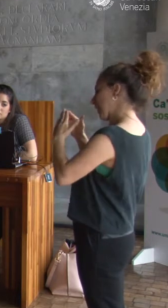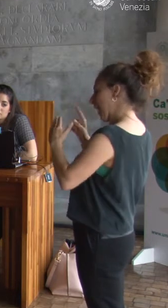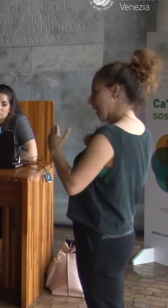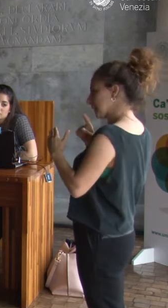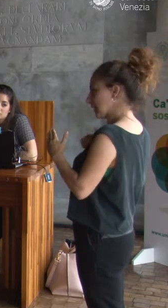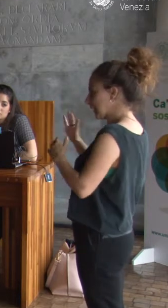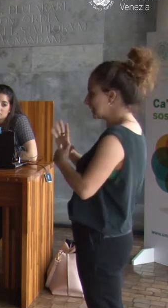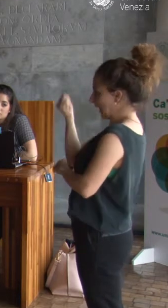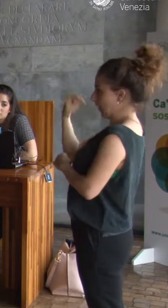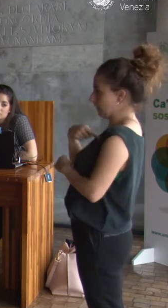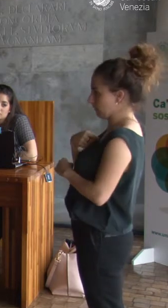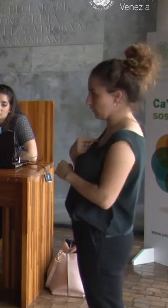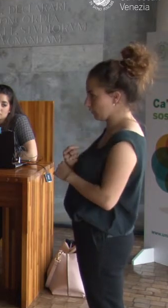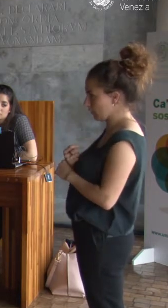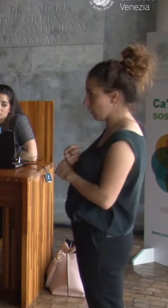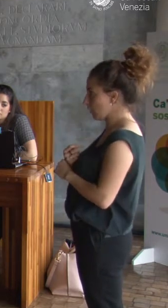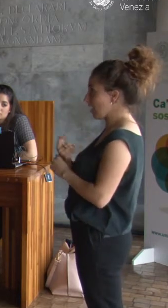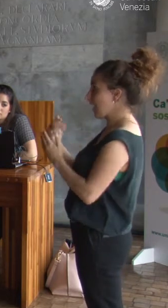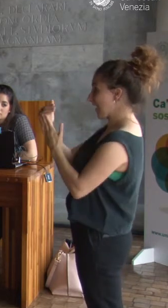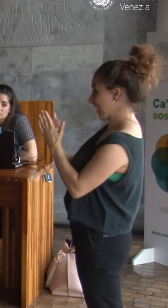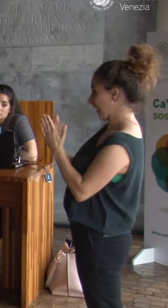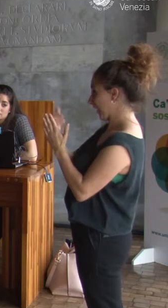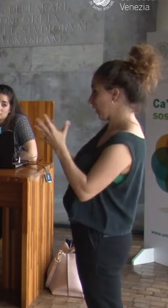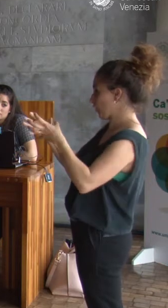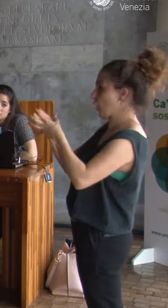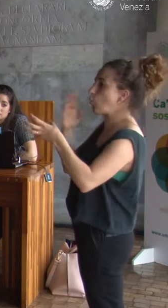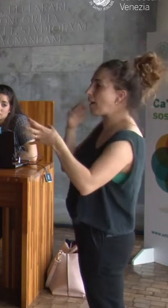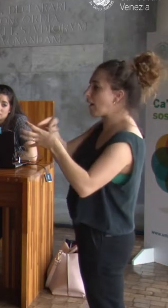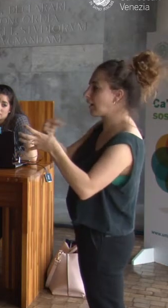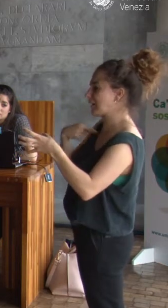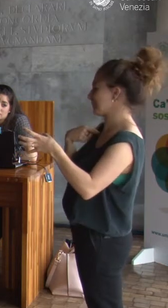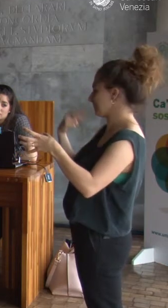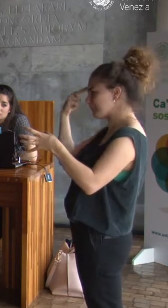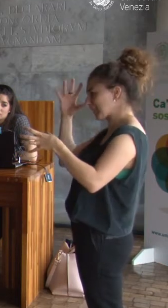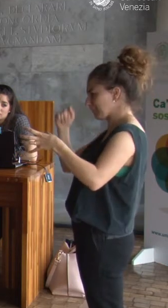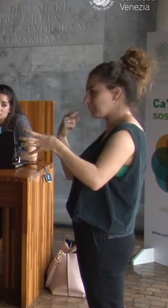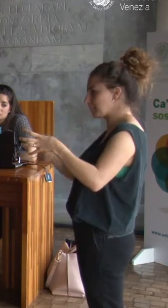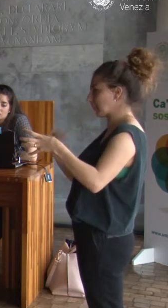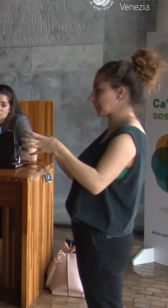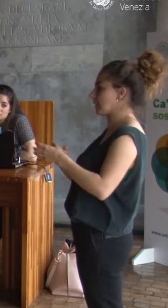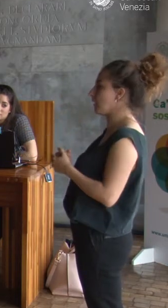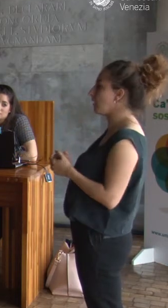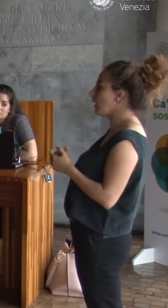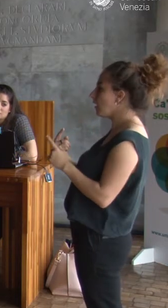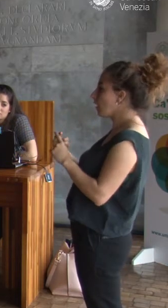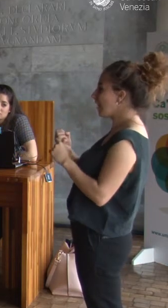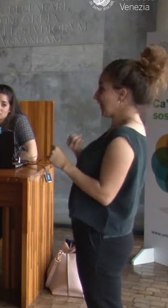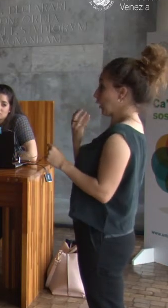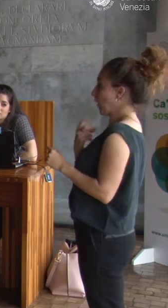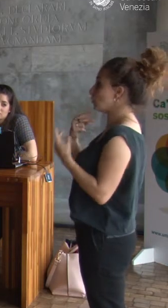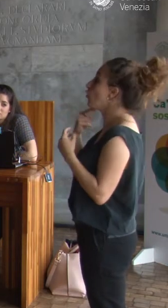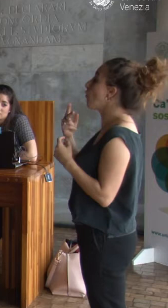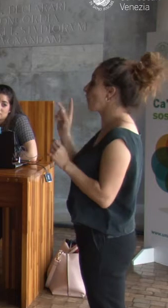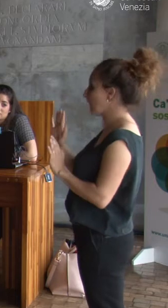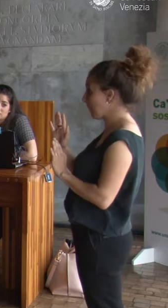ancora di salvezza. Le regole del branco degli umani per me sono sempre state incomprensibili, per non parlare del linguaggio non